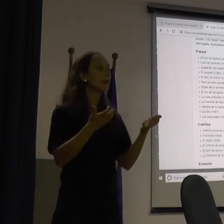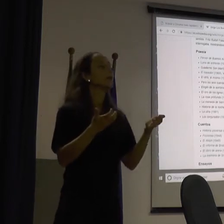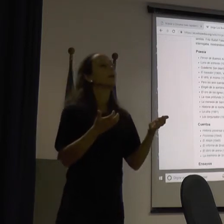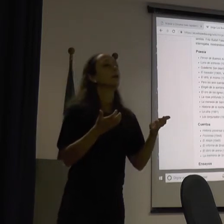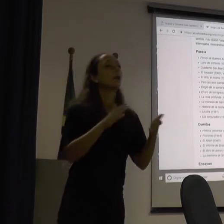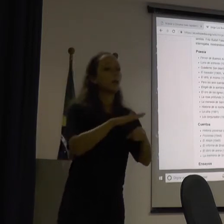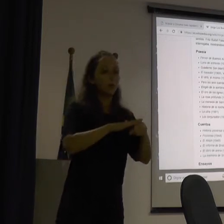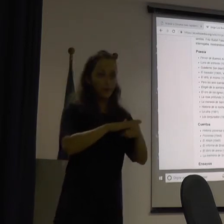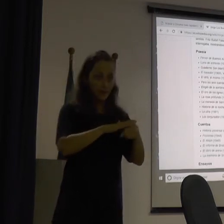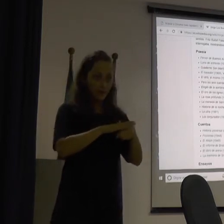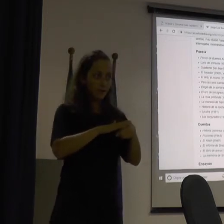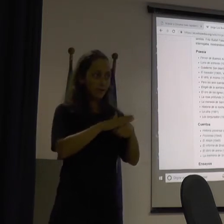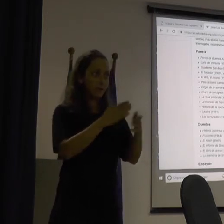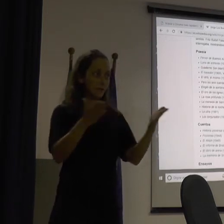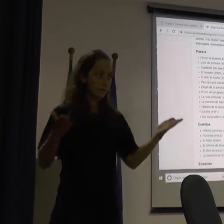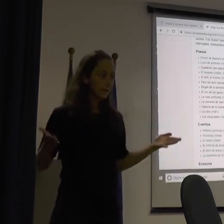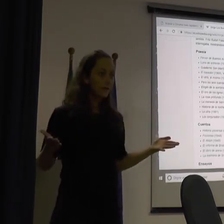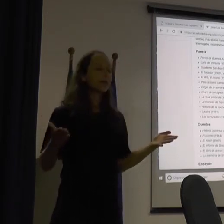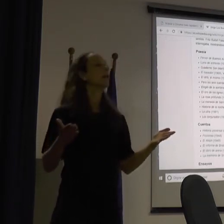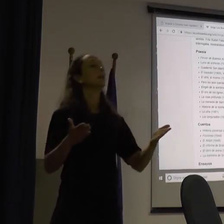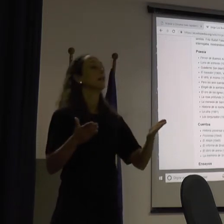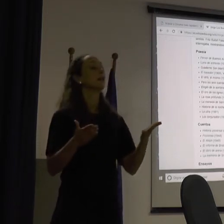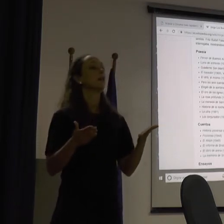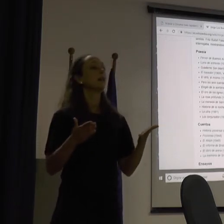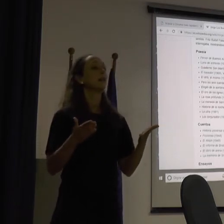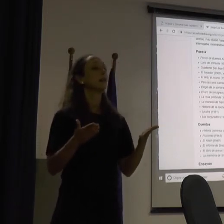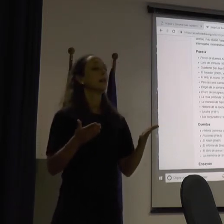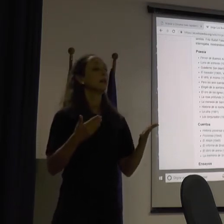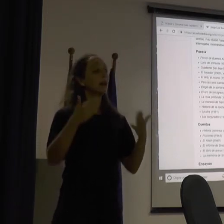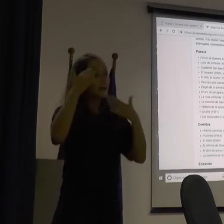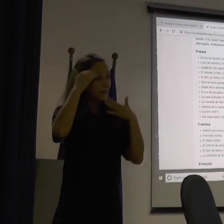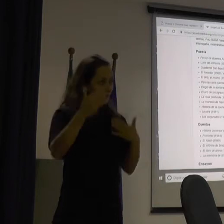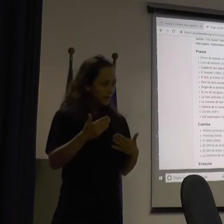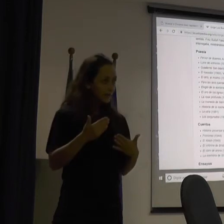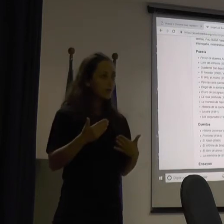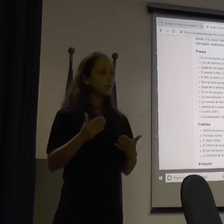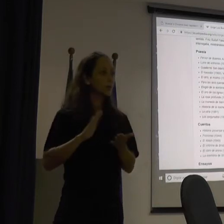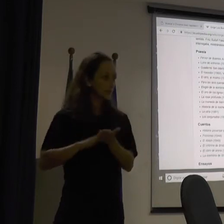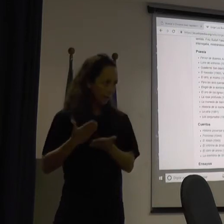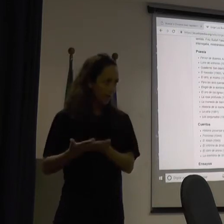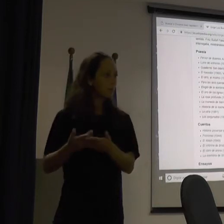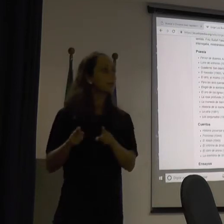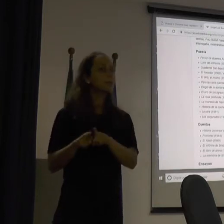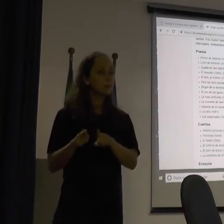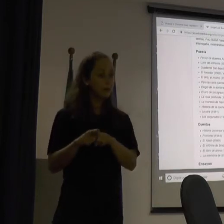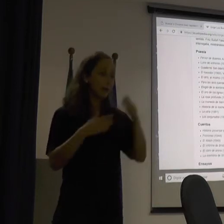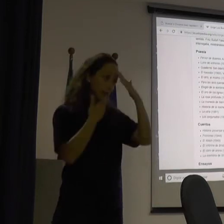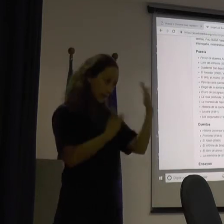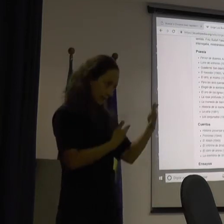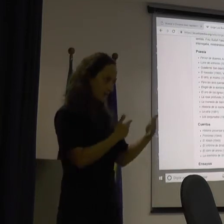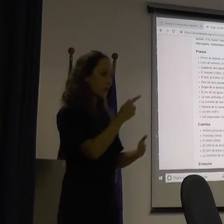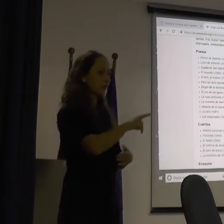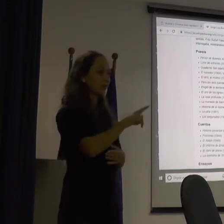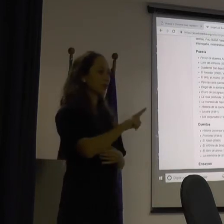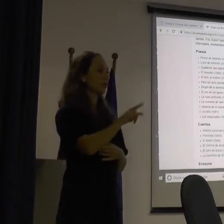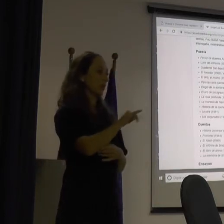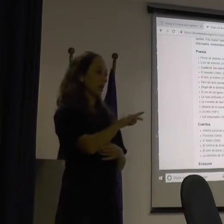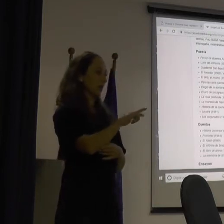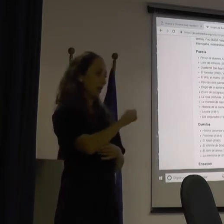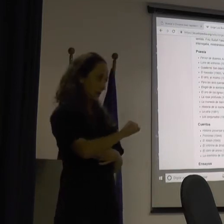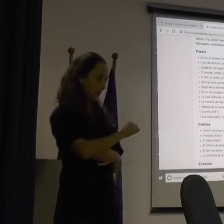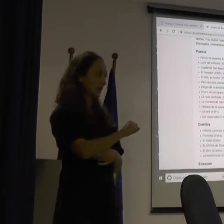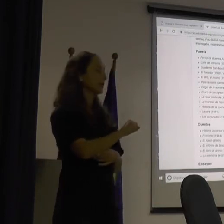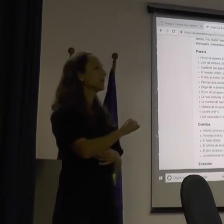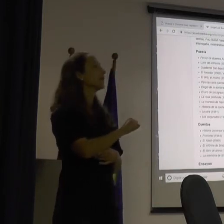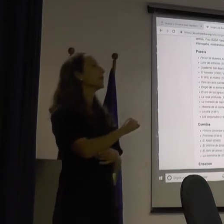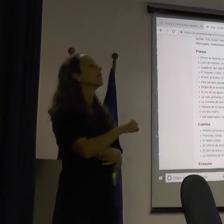hein? Por favor. Né? Bom, eu quero agradecer em primeiro lugar, né? além do convite do Gil, né? Eu